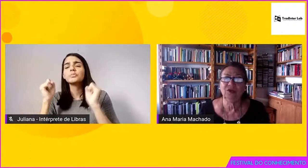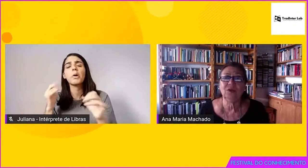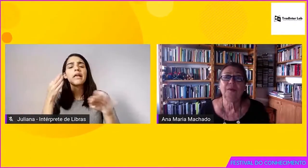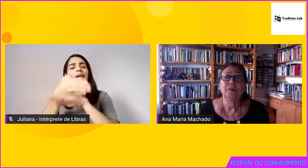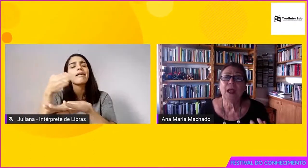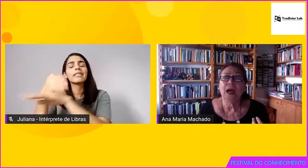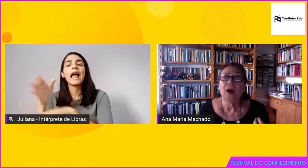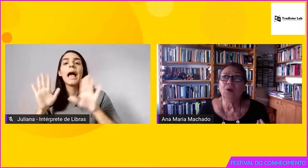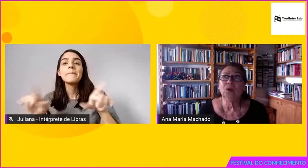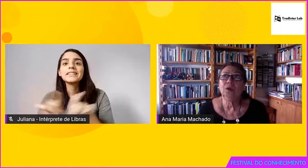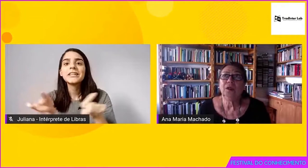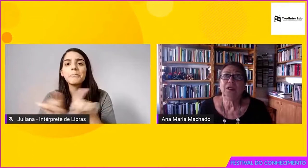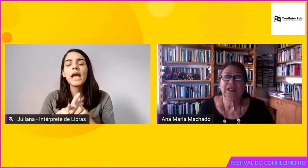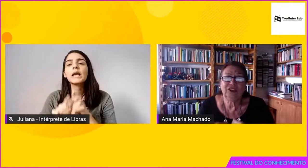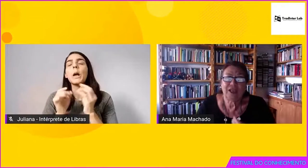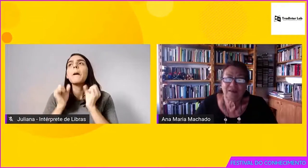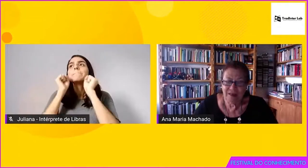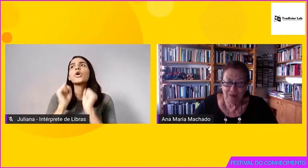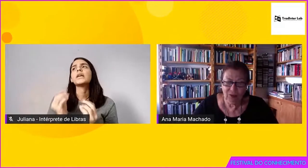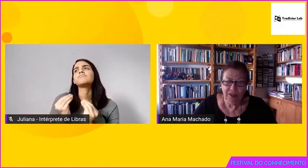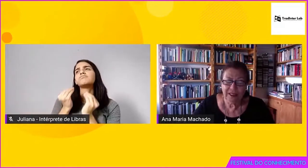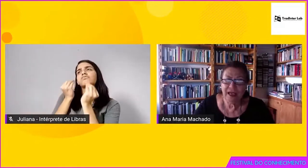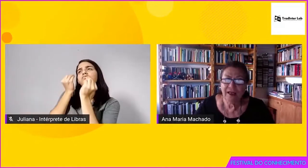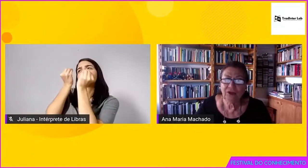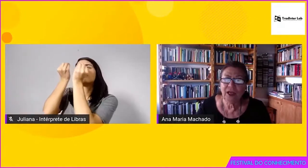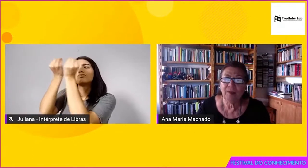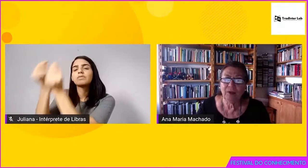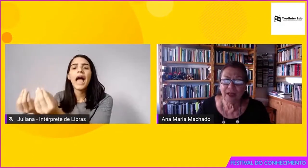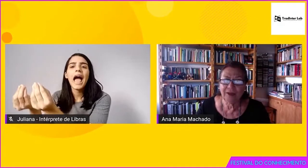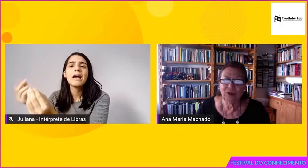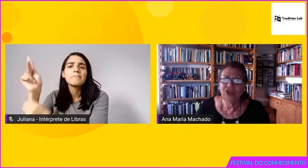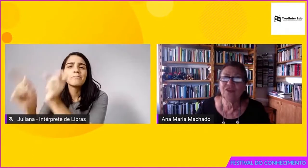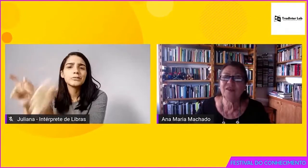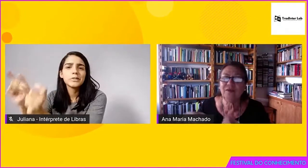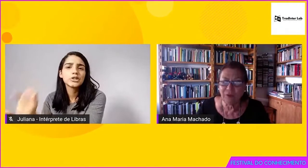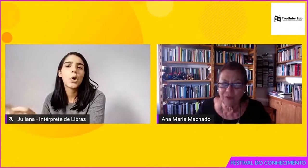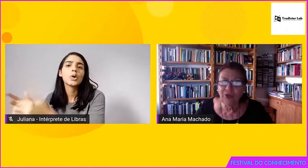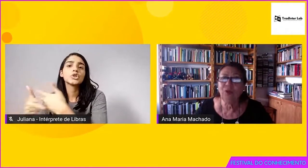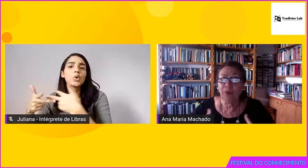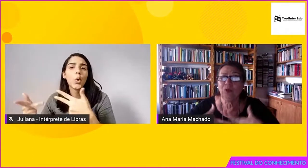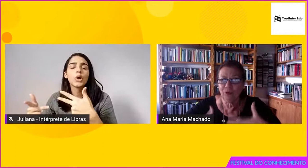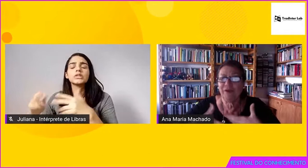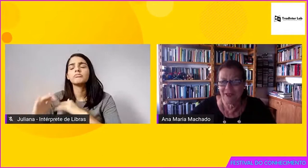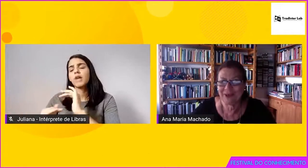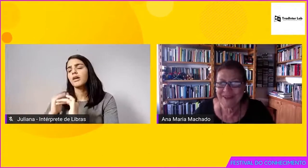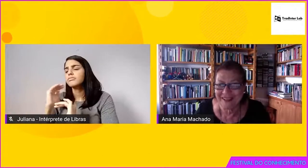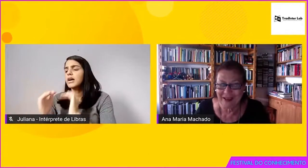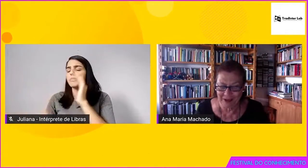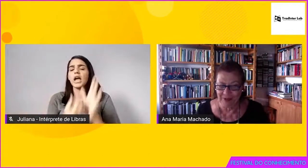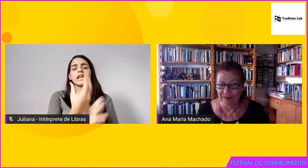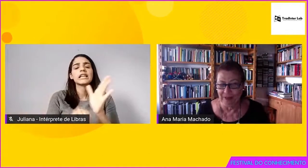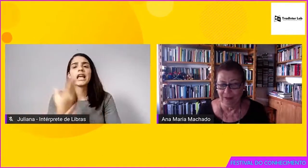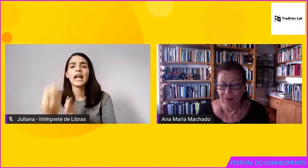universo algo que está sendo criado e elaborado e desenvolvido por um universo